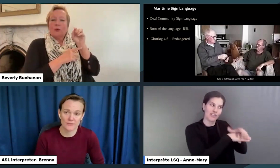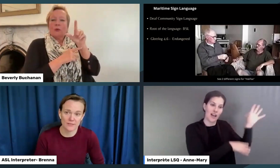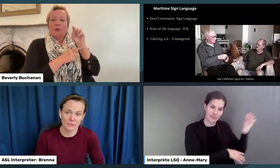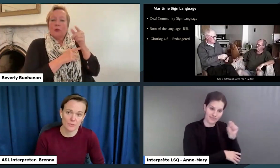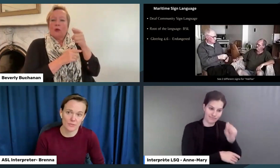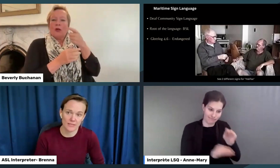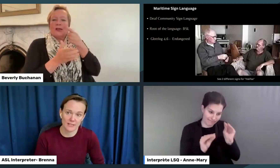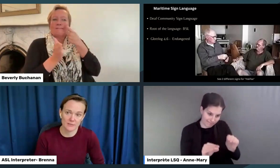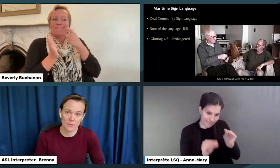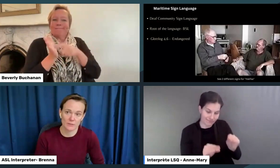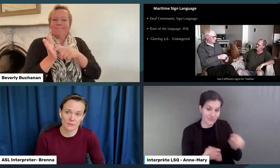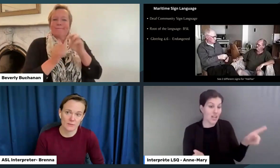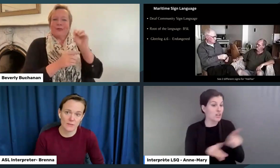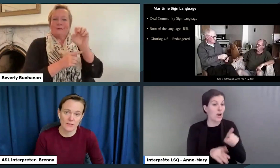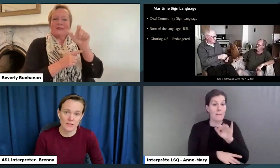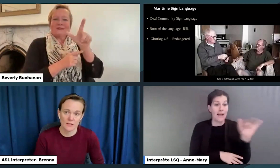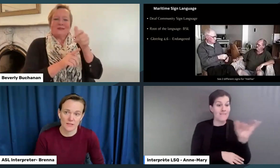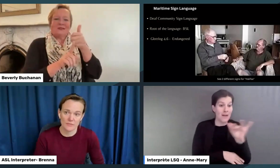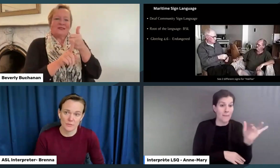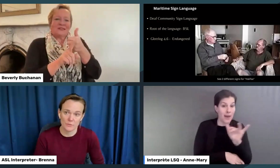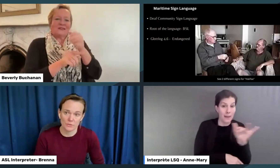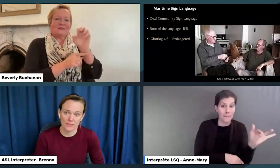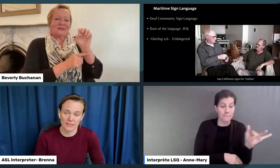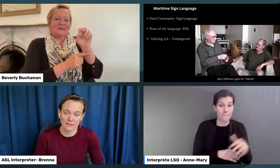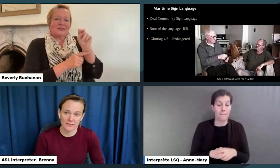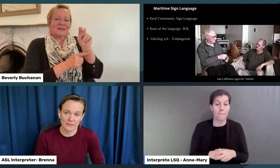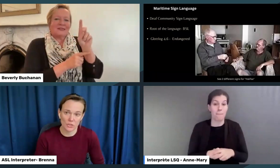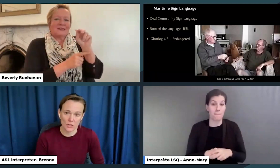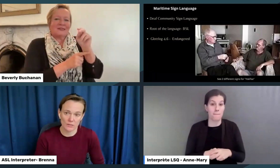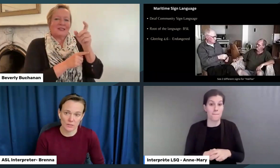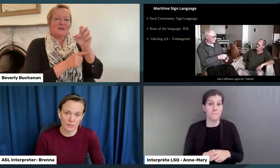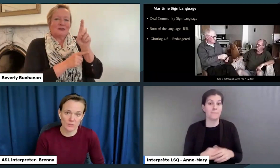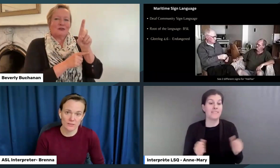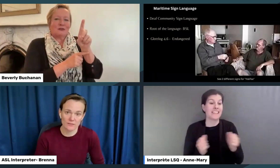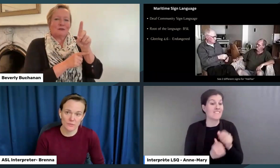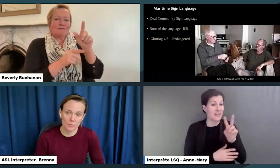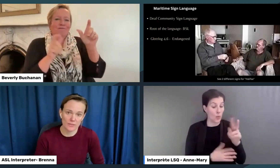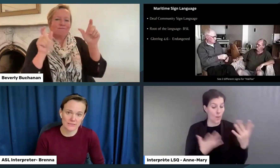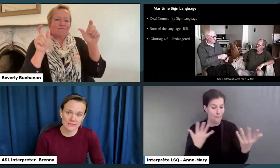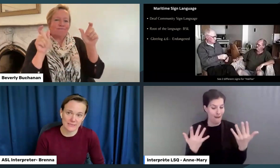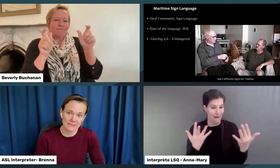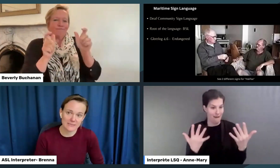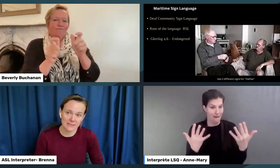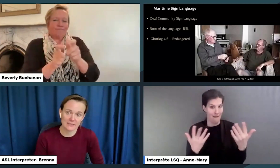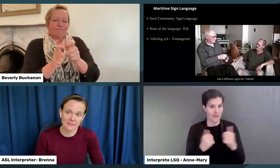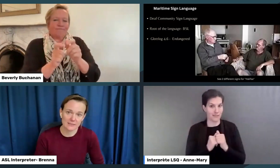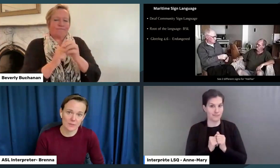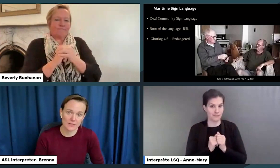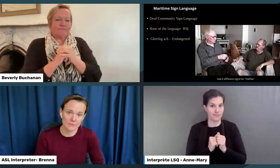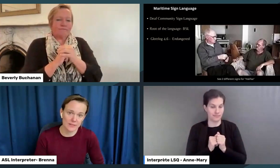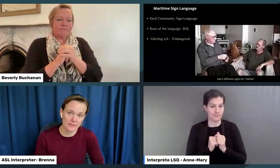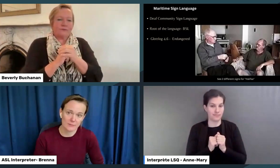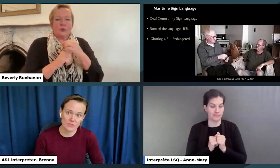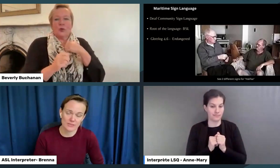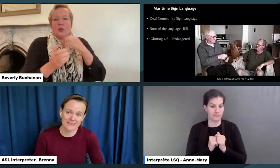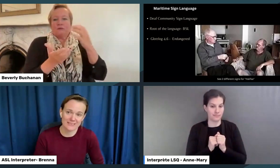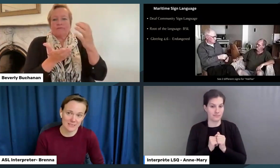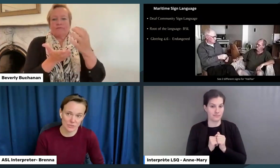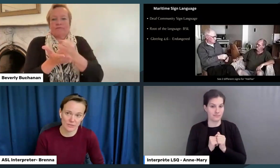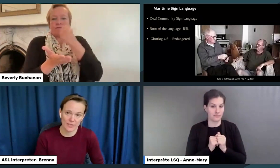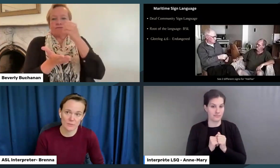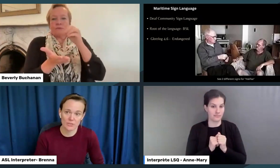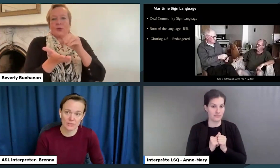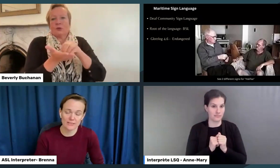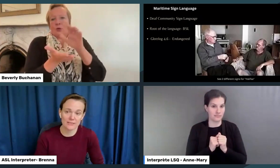à partir de la communauté des sourds. Si vous regardez dans GlotLog 4.6, ça indique que la langue des signes des maritimes est une